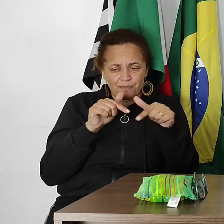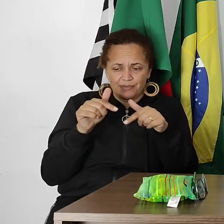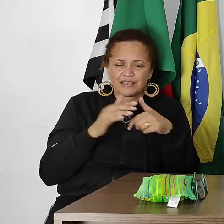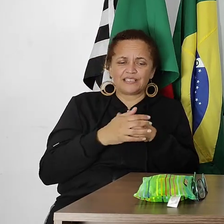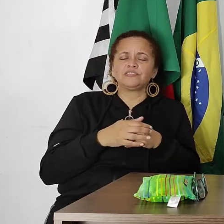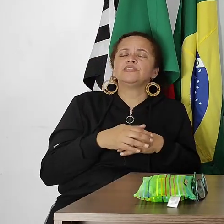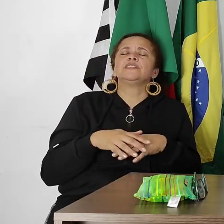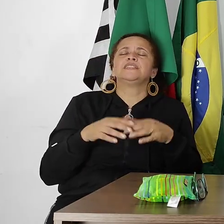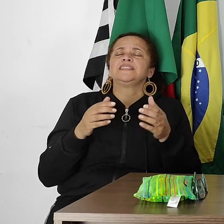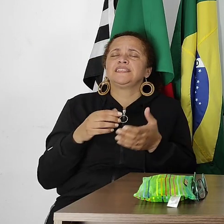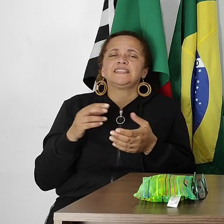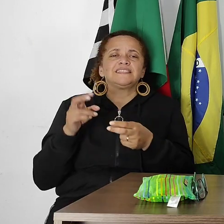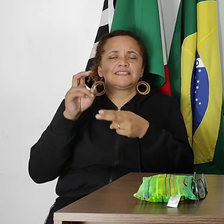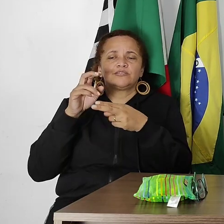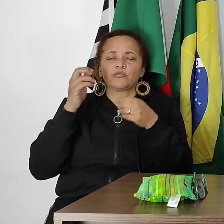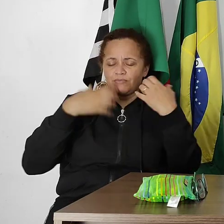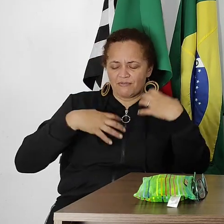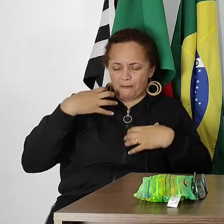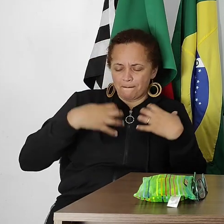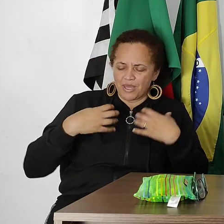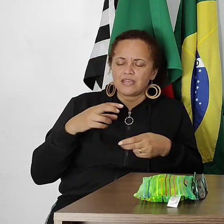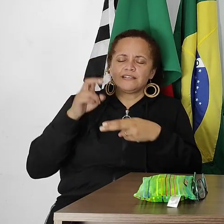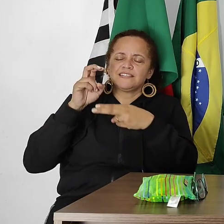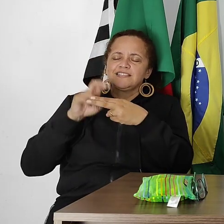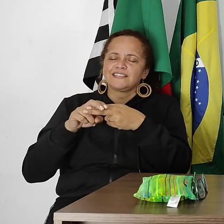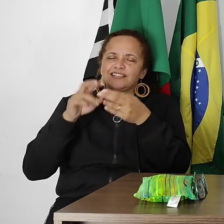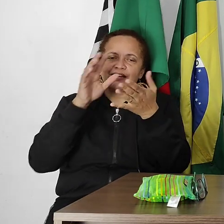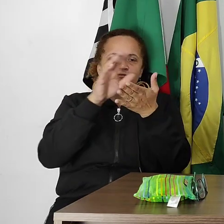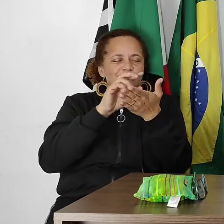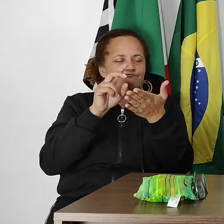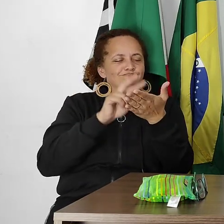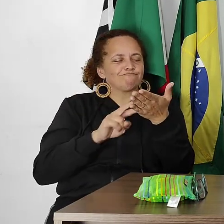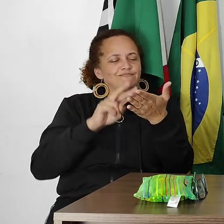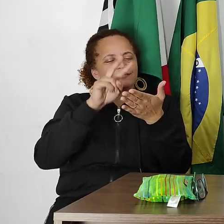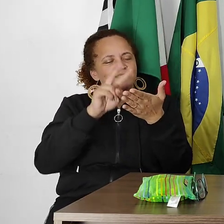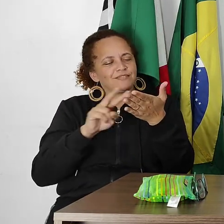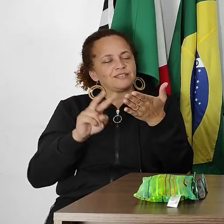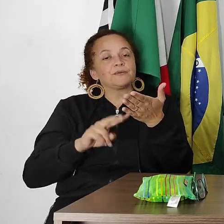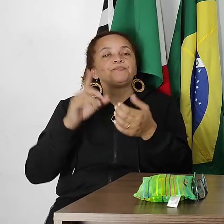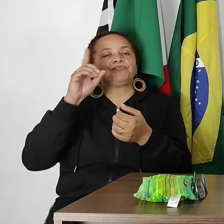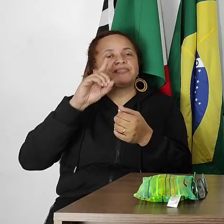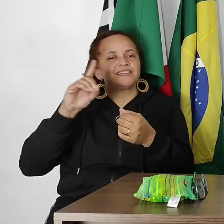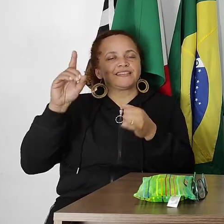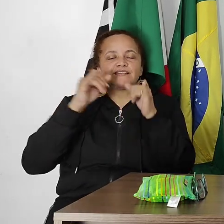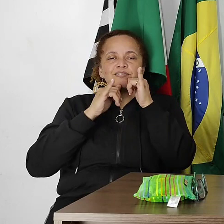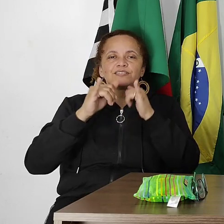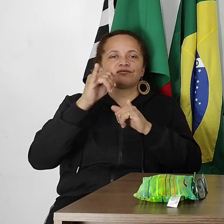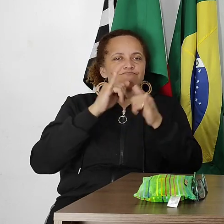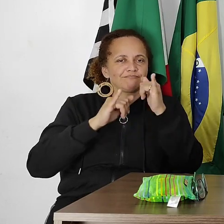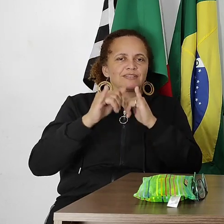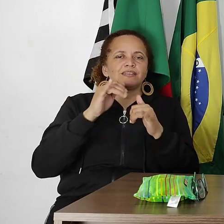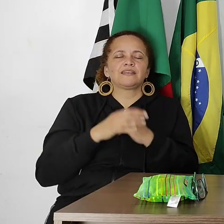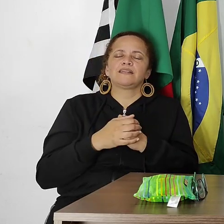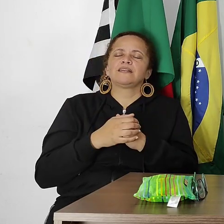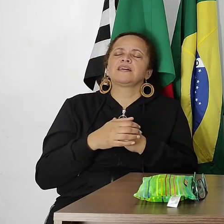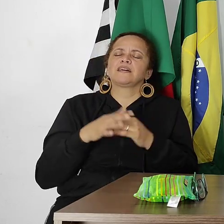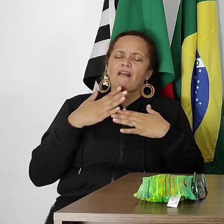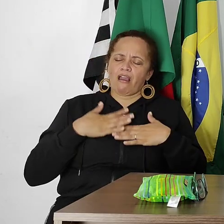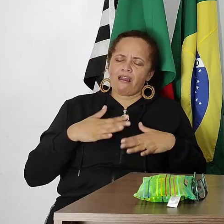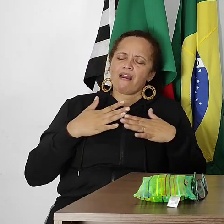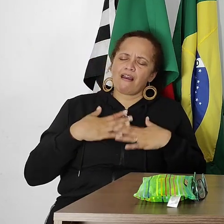ali meditava. E Deus falava grandemente na minha vida. Falava, filha, eu vou reconstituir a sua família,